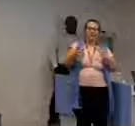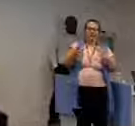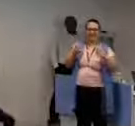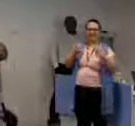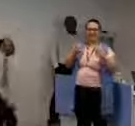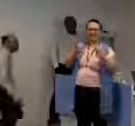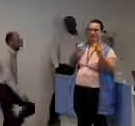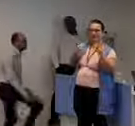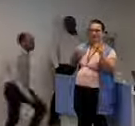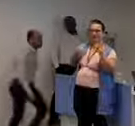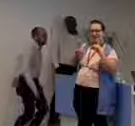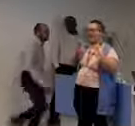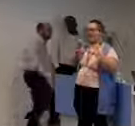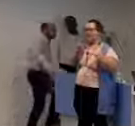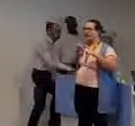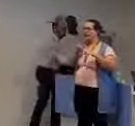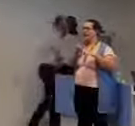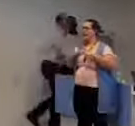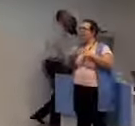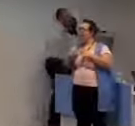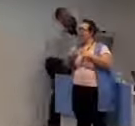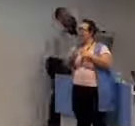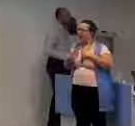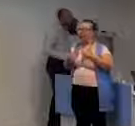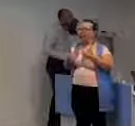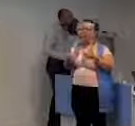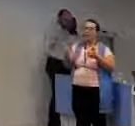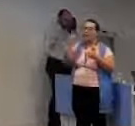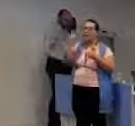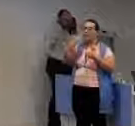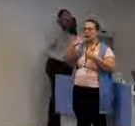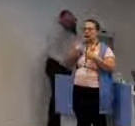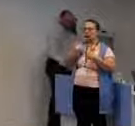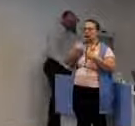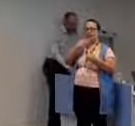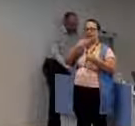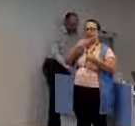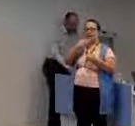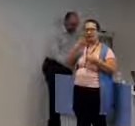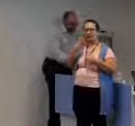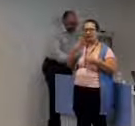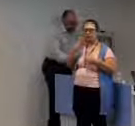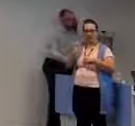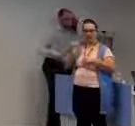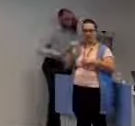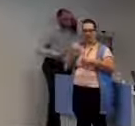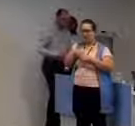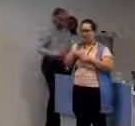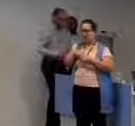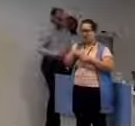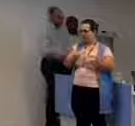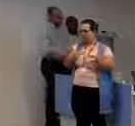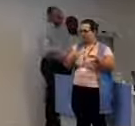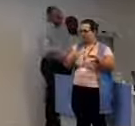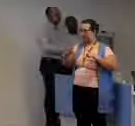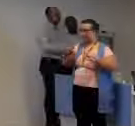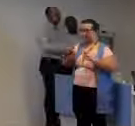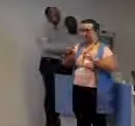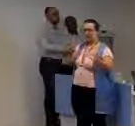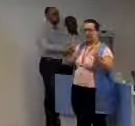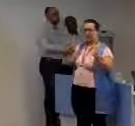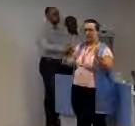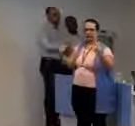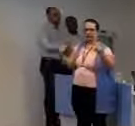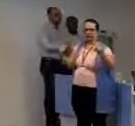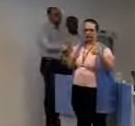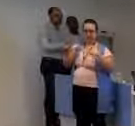para encontrar eventuais problemas que eu posso ter para estampar essa peça, ok? Que tipos de geometria eu estou lidando,